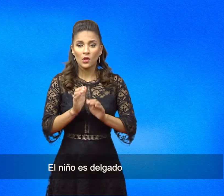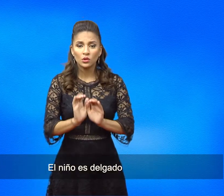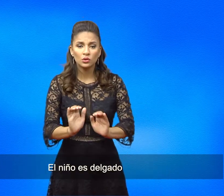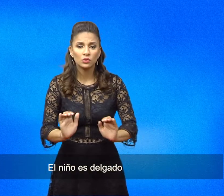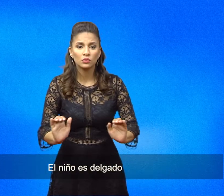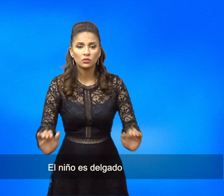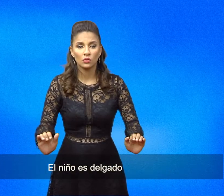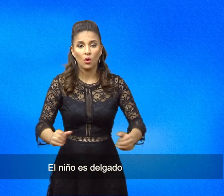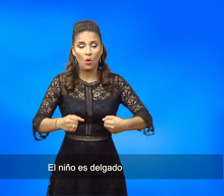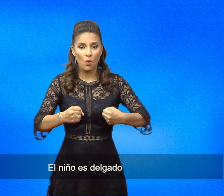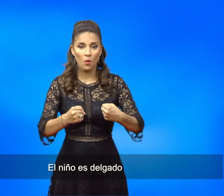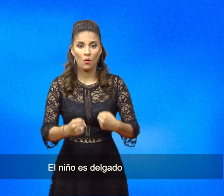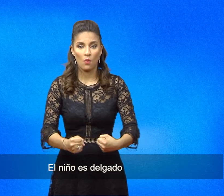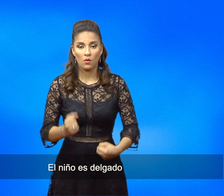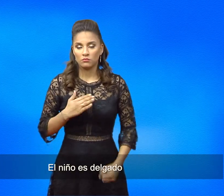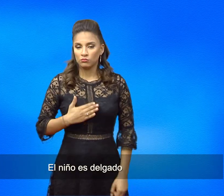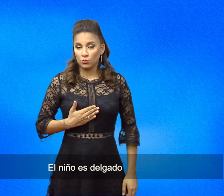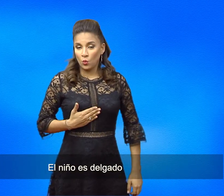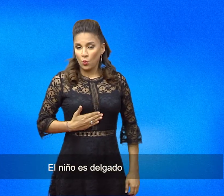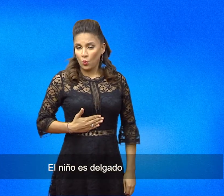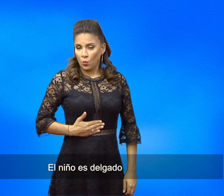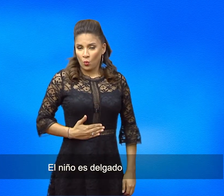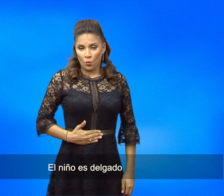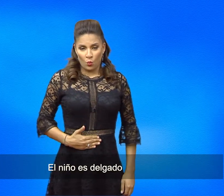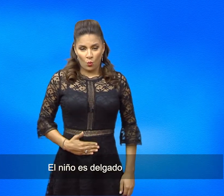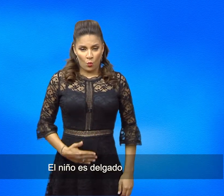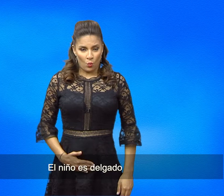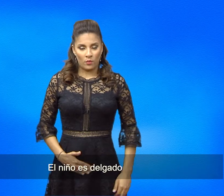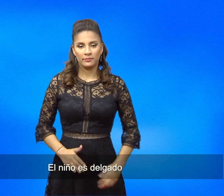el niño es delgado